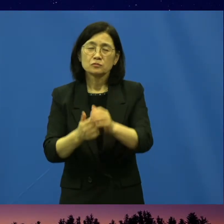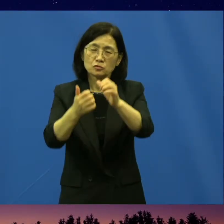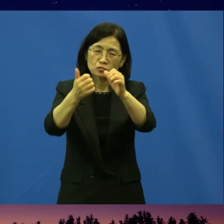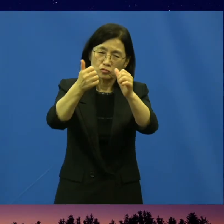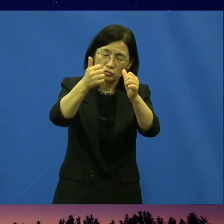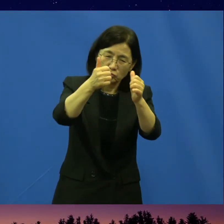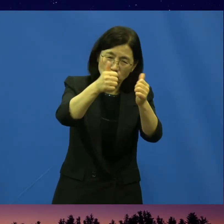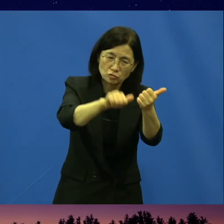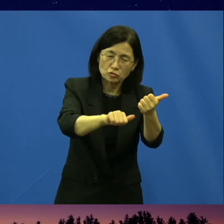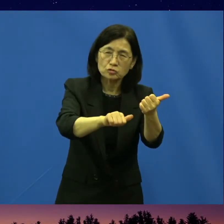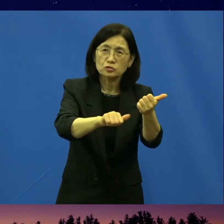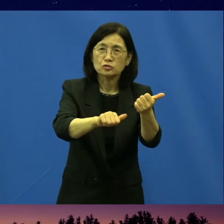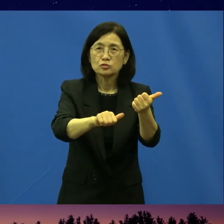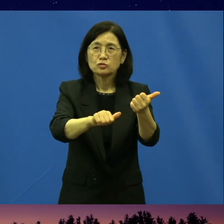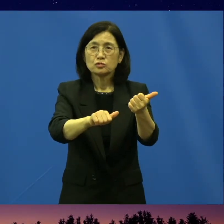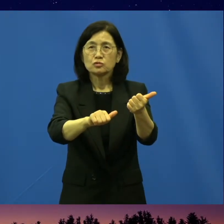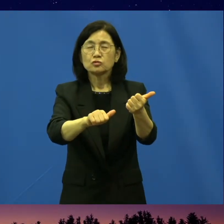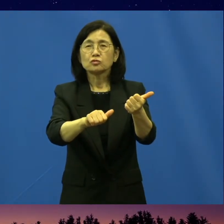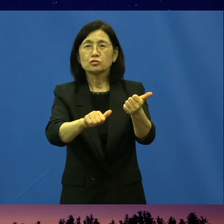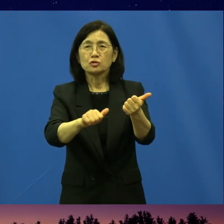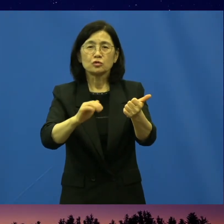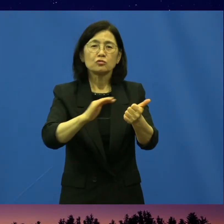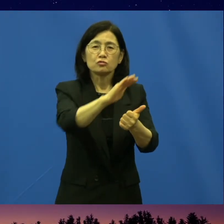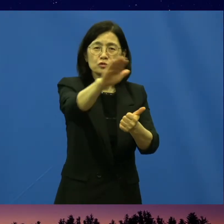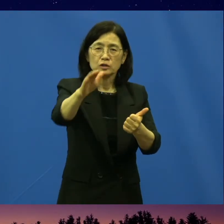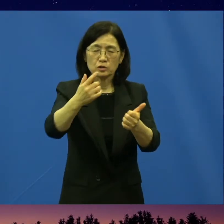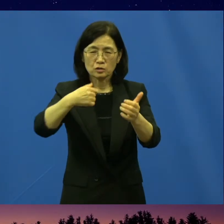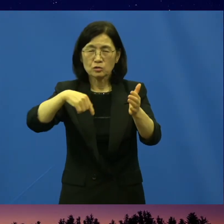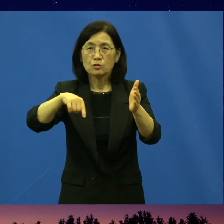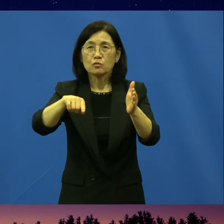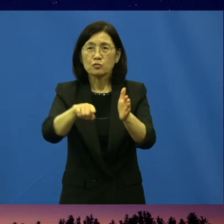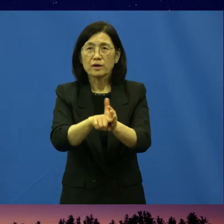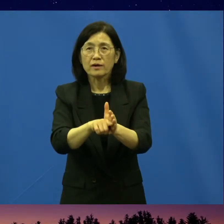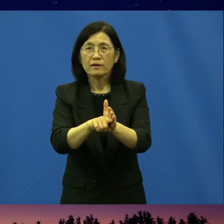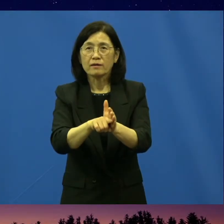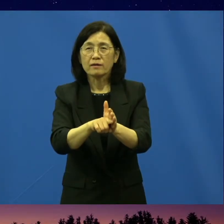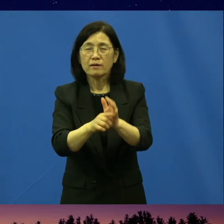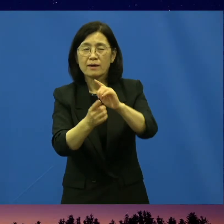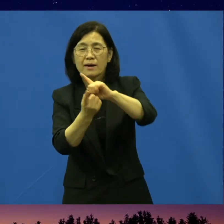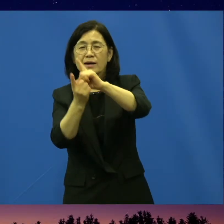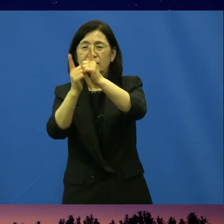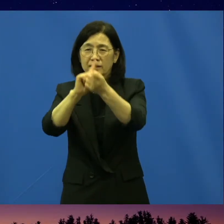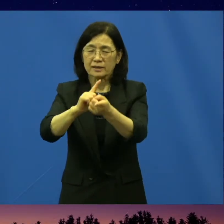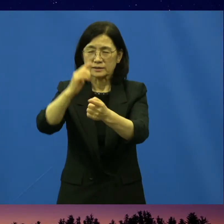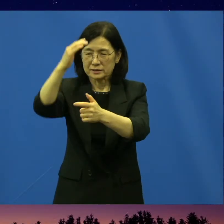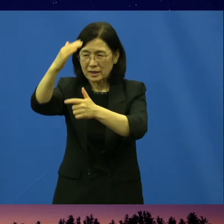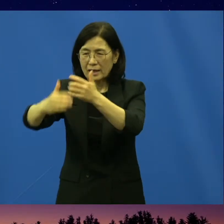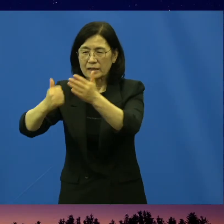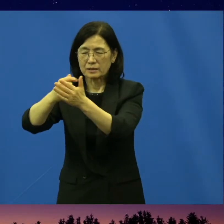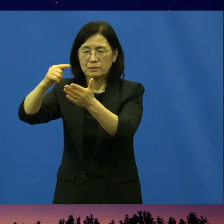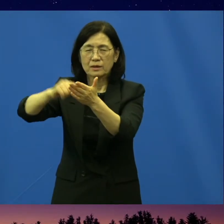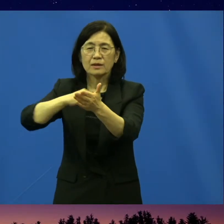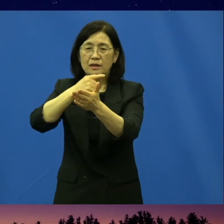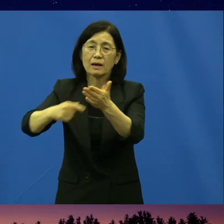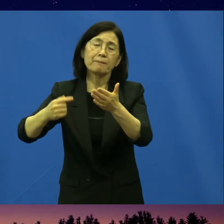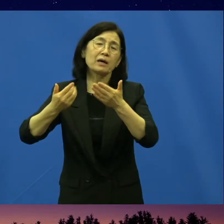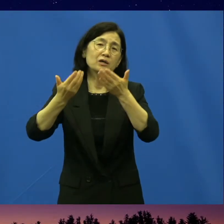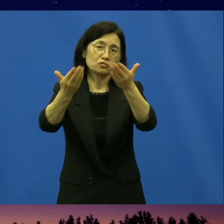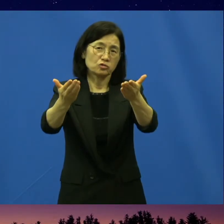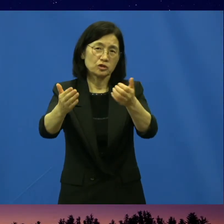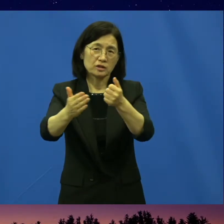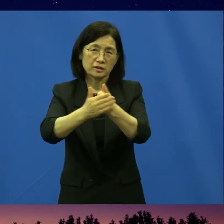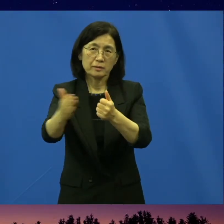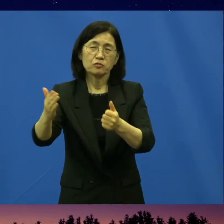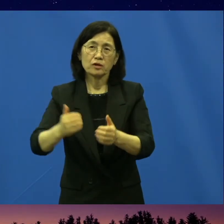되는데 그 죽어야 될 우리를 위하여 대가를 하나님이 치르신 거예요. 그래서 그 구원은